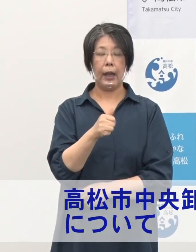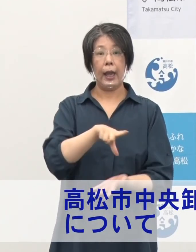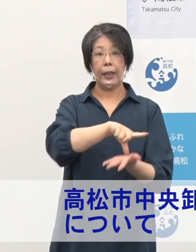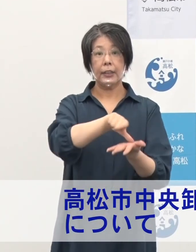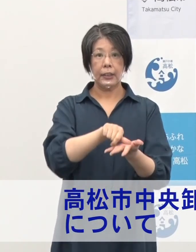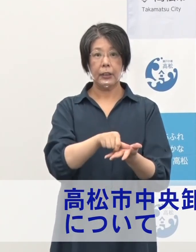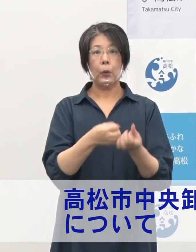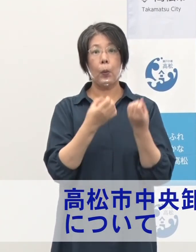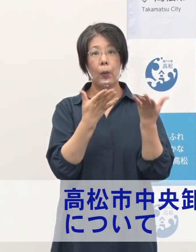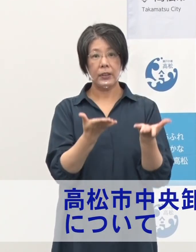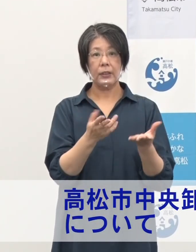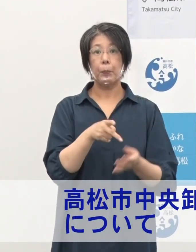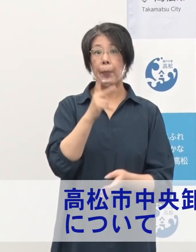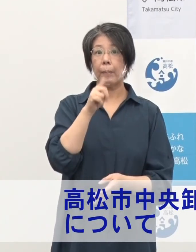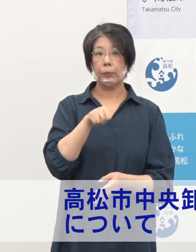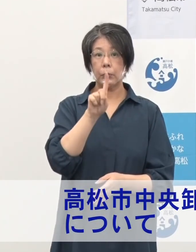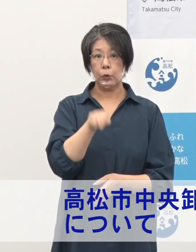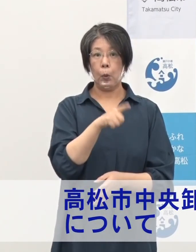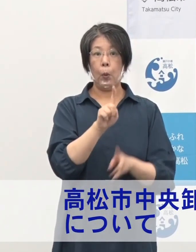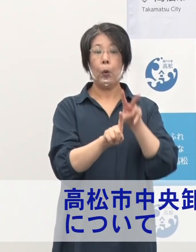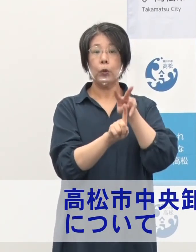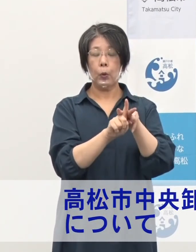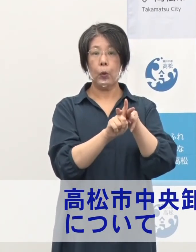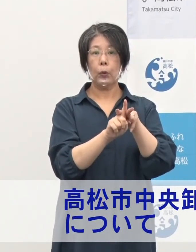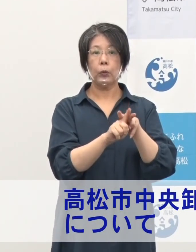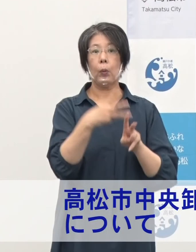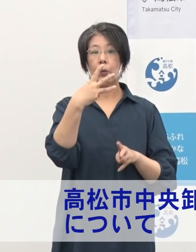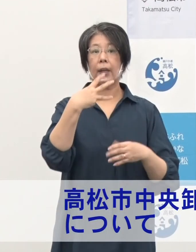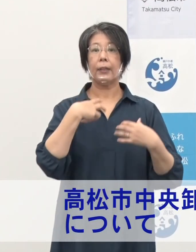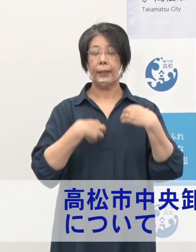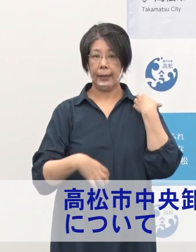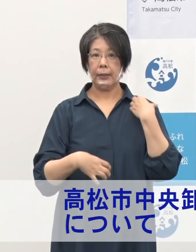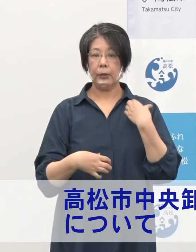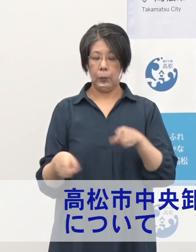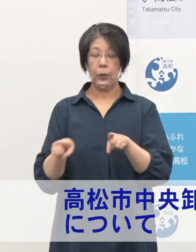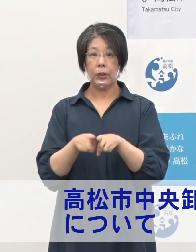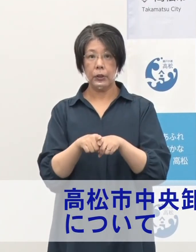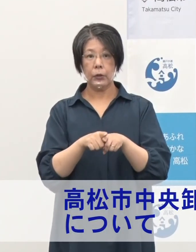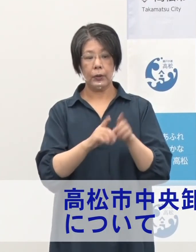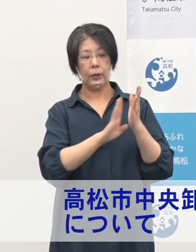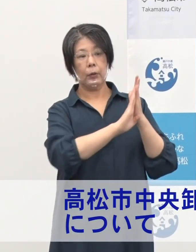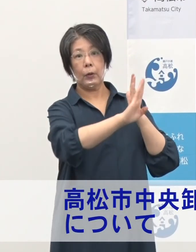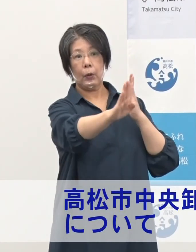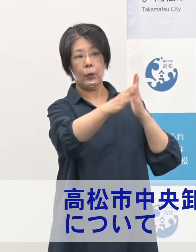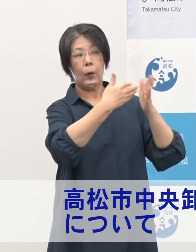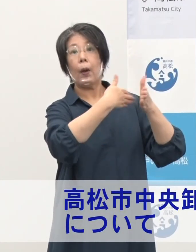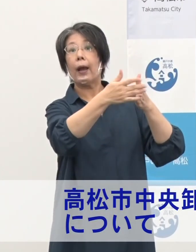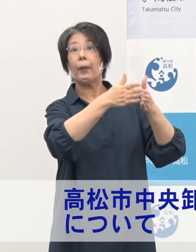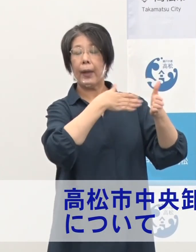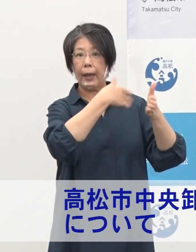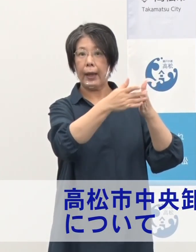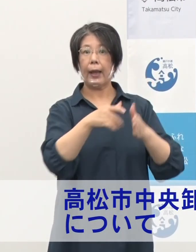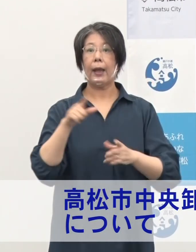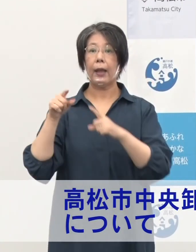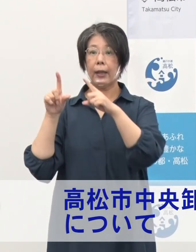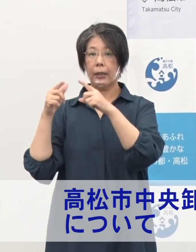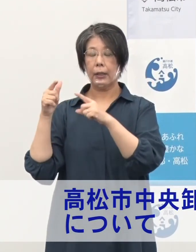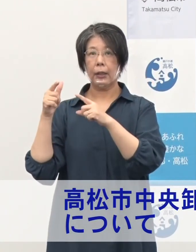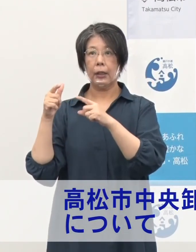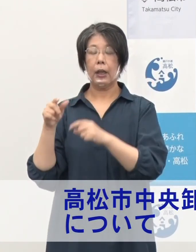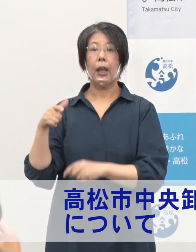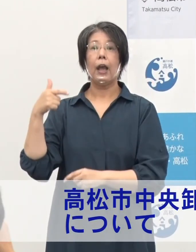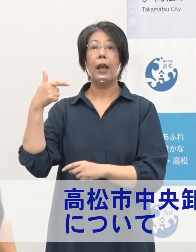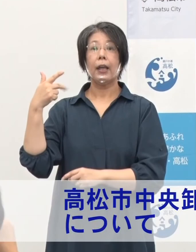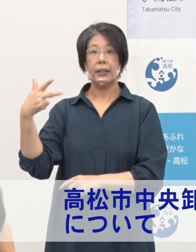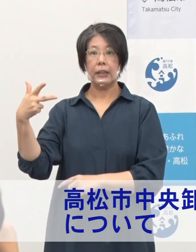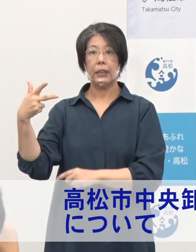になって市場内の水産物等のカベや子の公用車をキャンパスにして瀬戸内海や